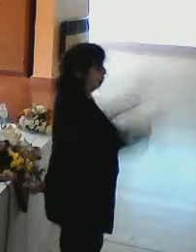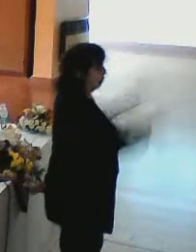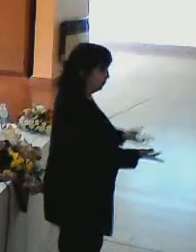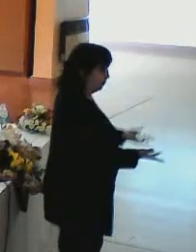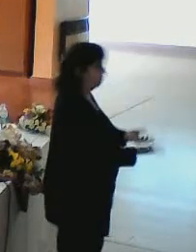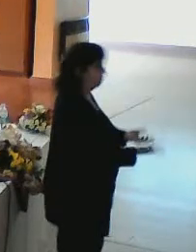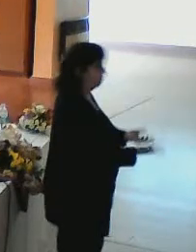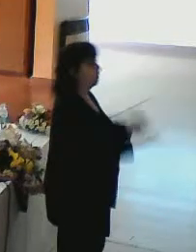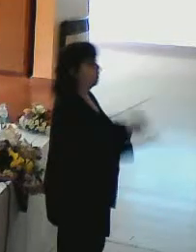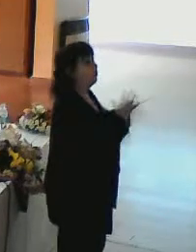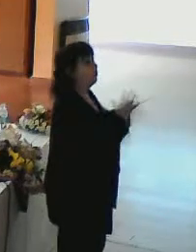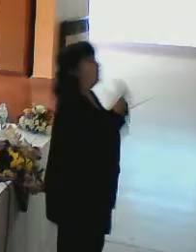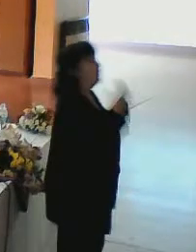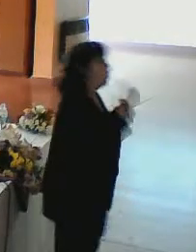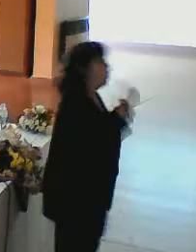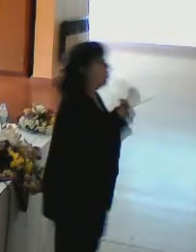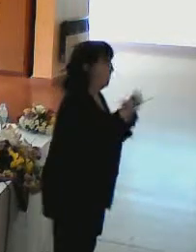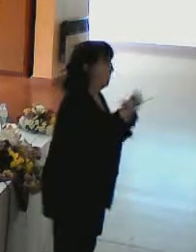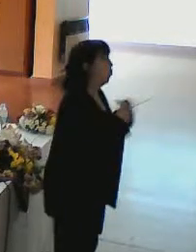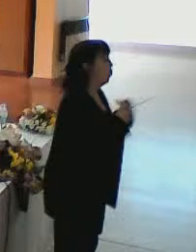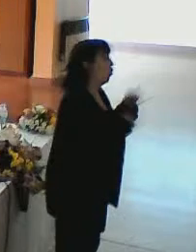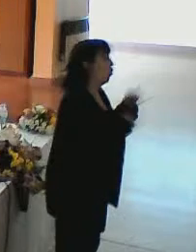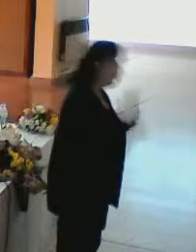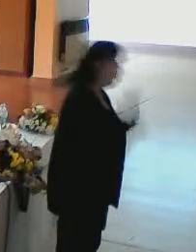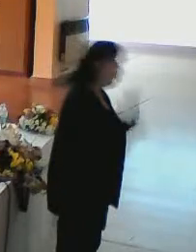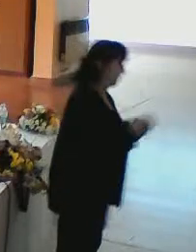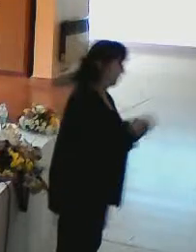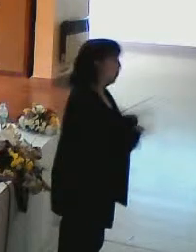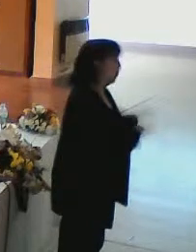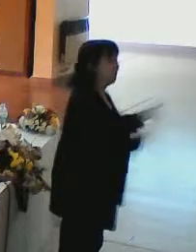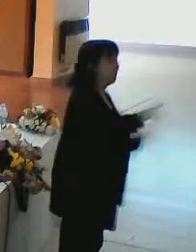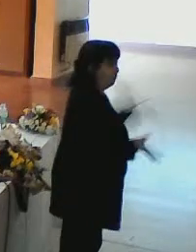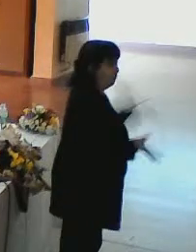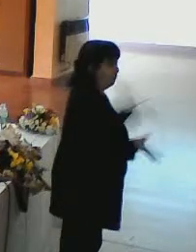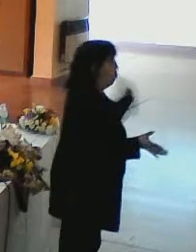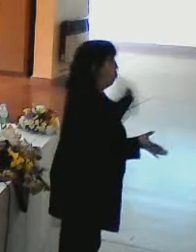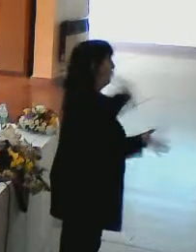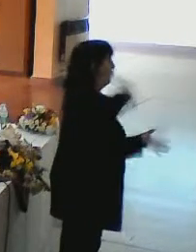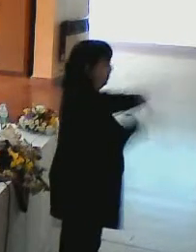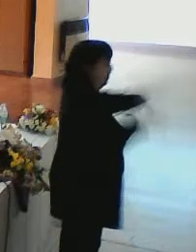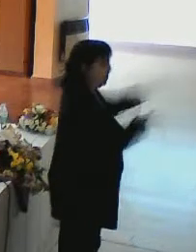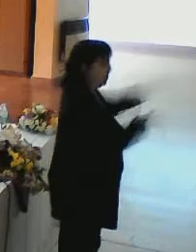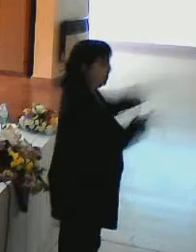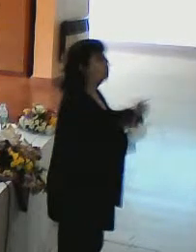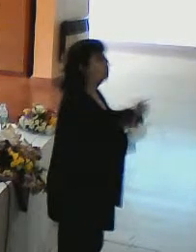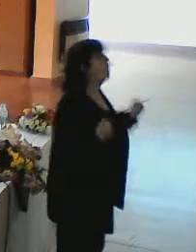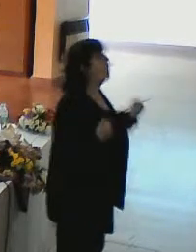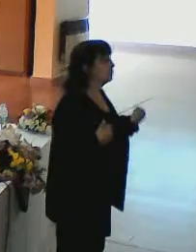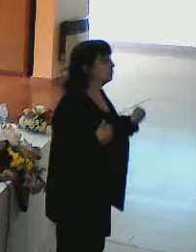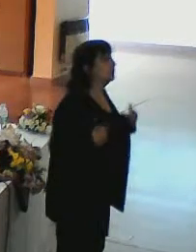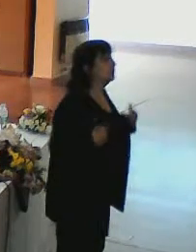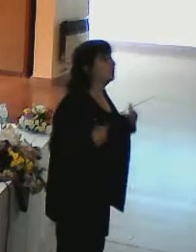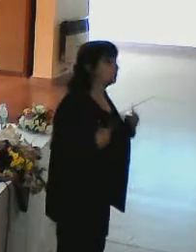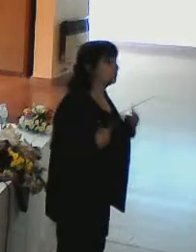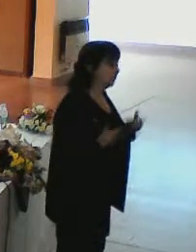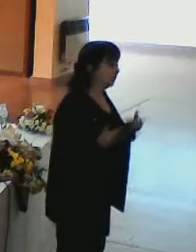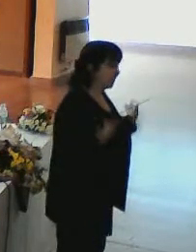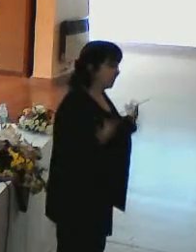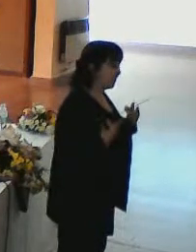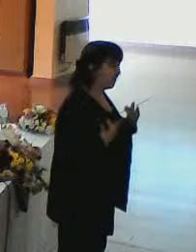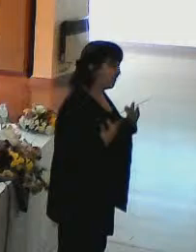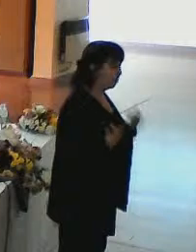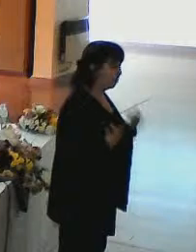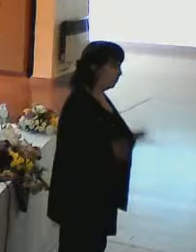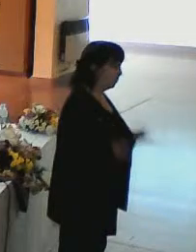son los trastornos de conducta, el trastorno oposicionista desafiante y los trastornos de ansiedad, pero hay un